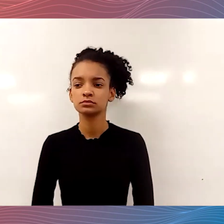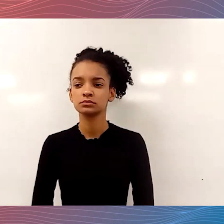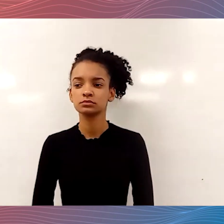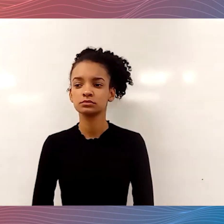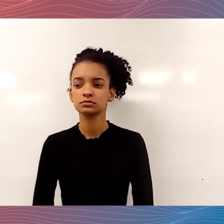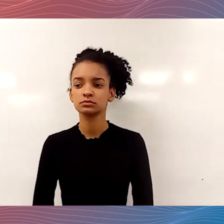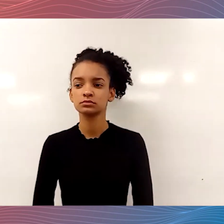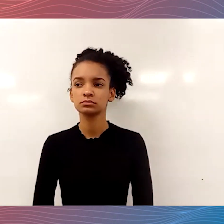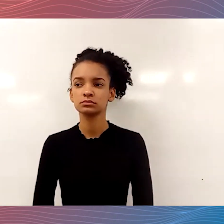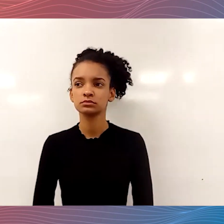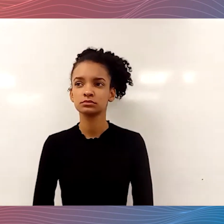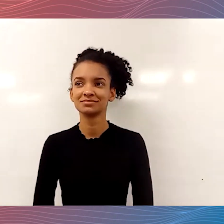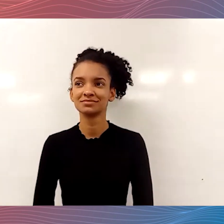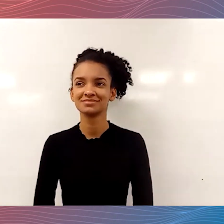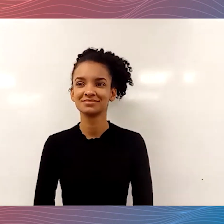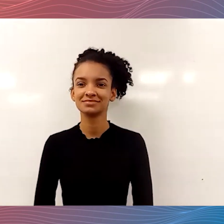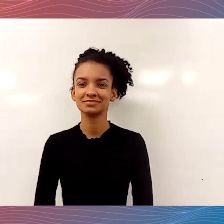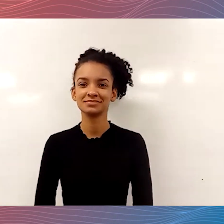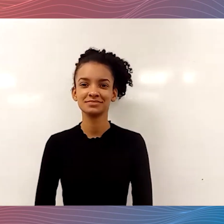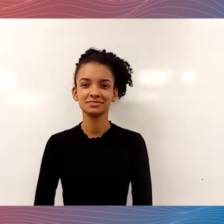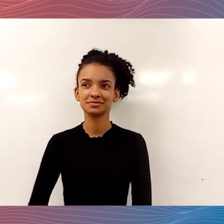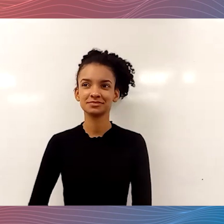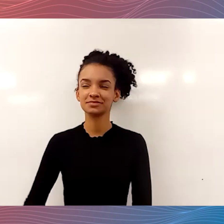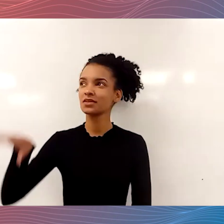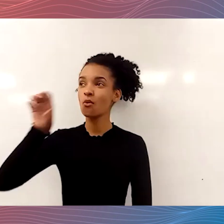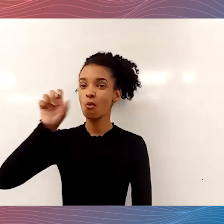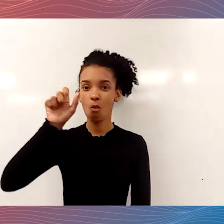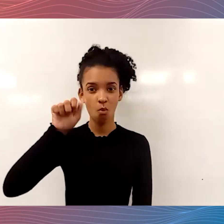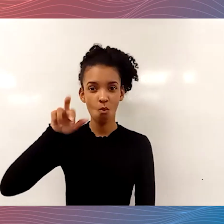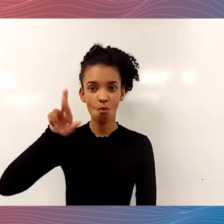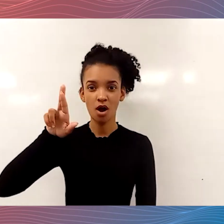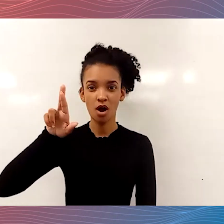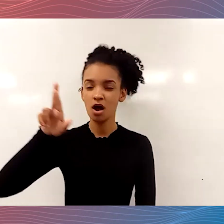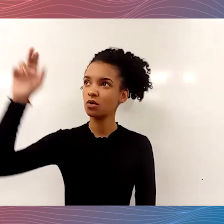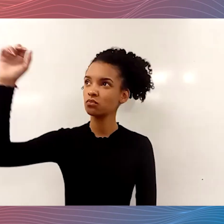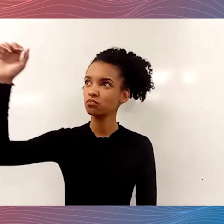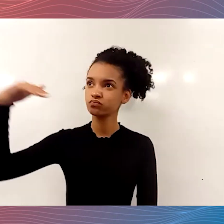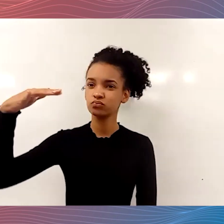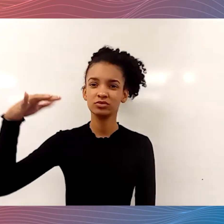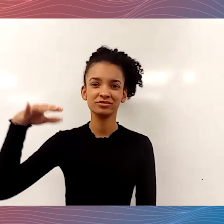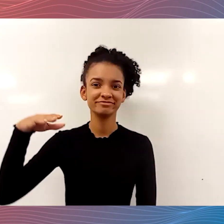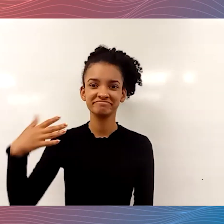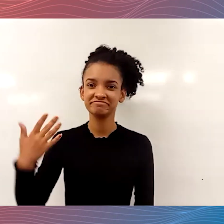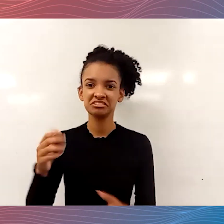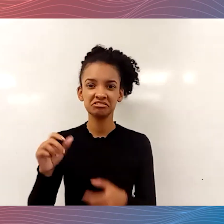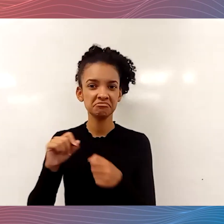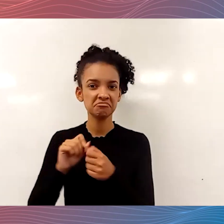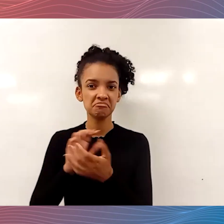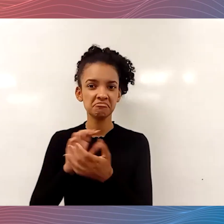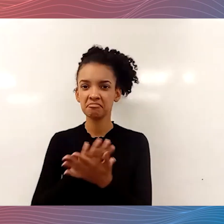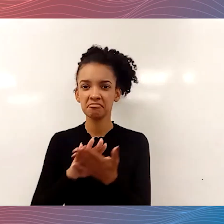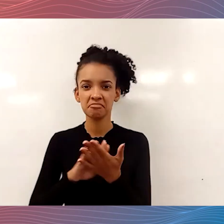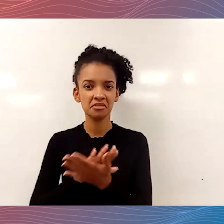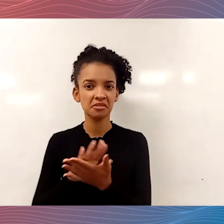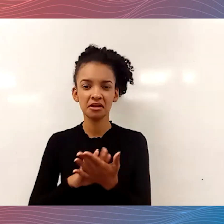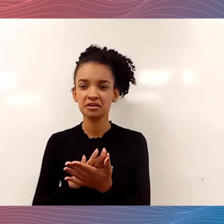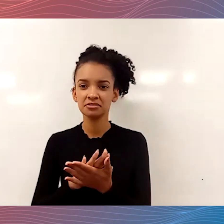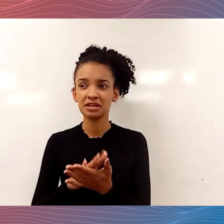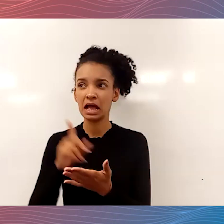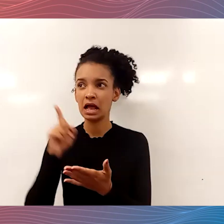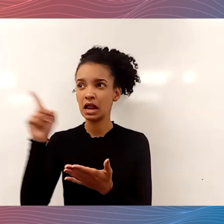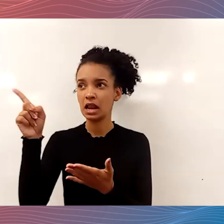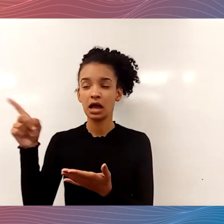enfeite, né? Enfeite. E o calor dos irmãos, graças a Deus. Tanto é que, né,